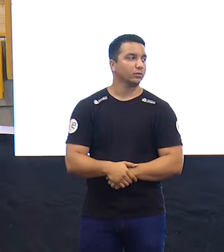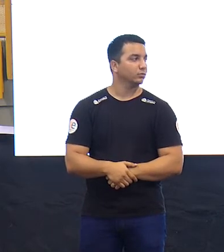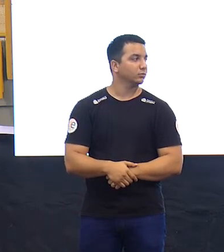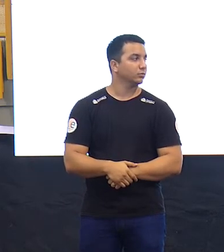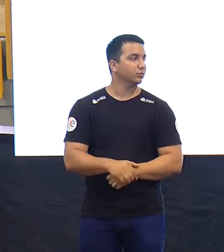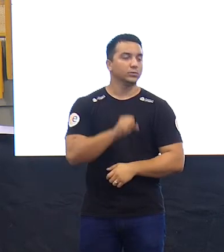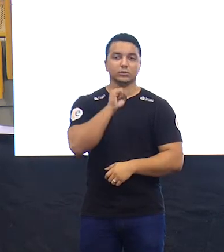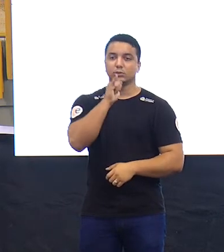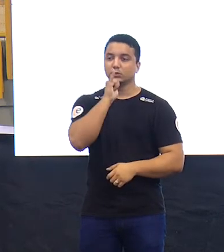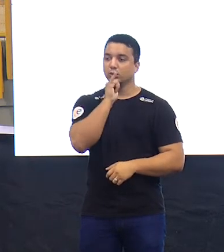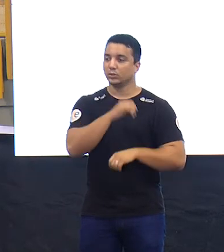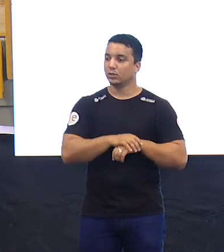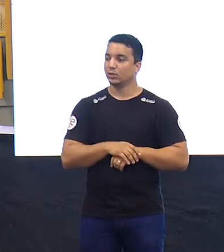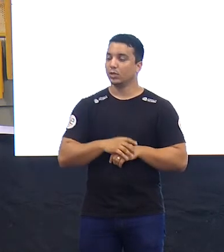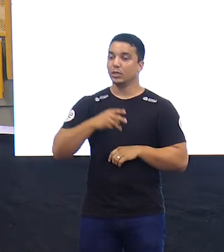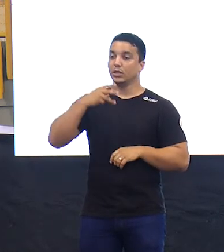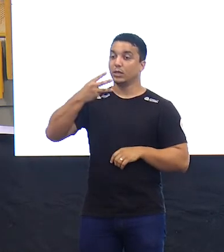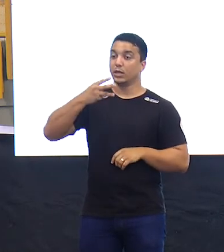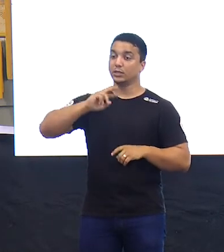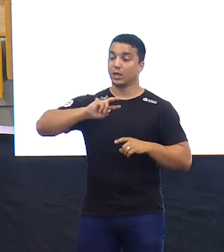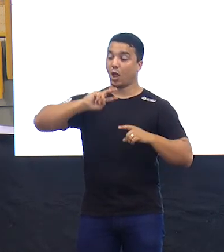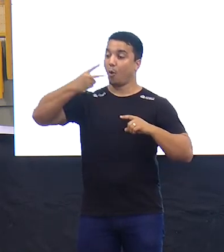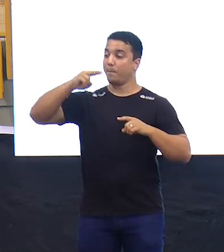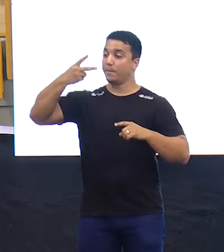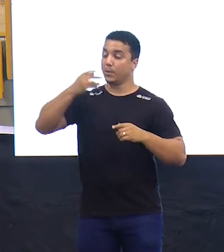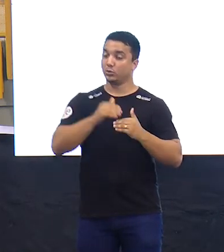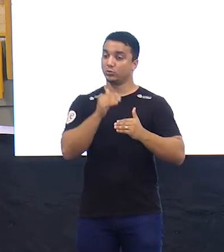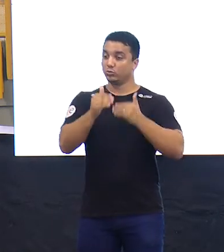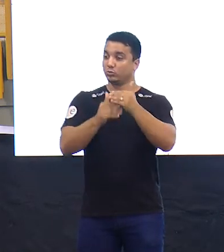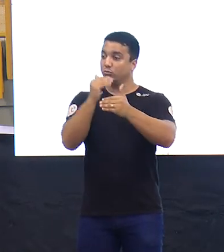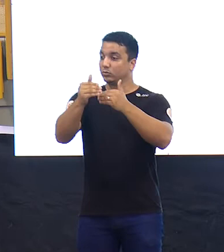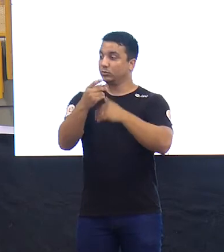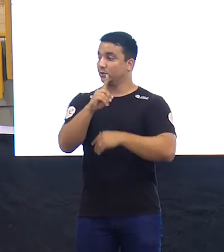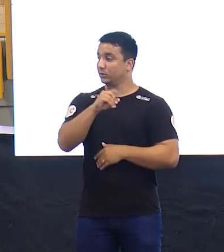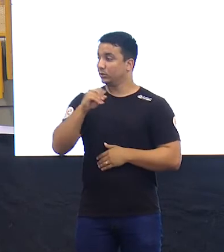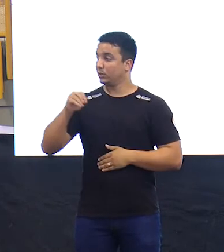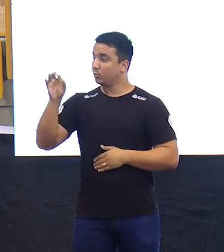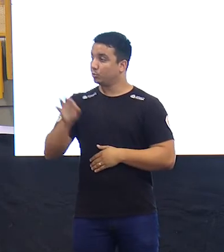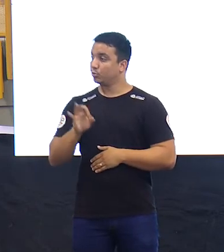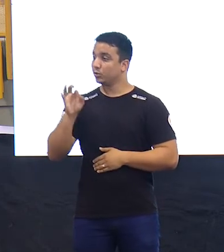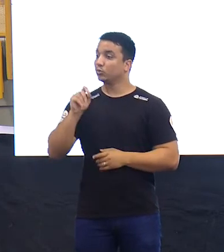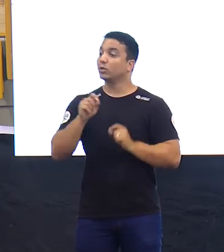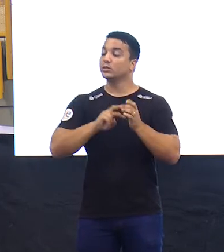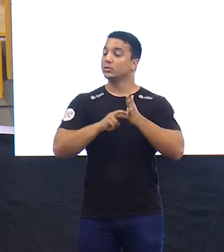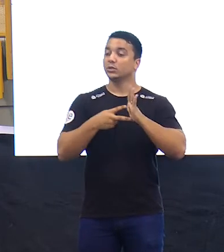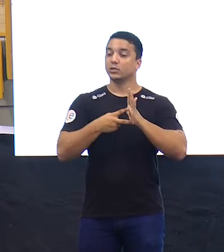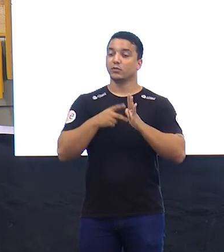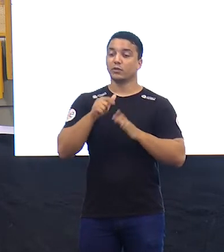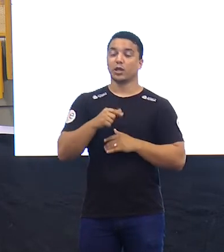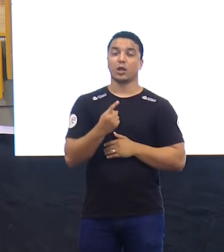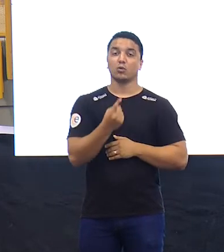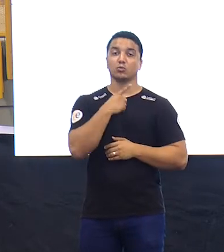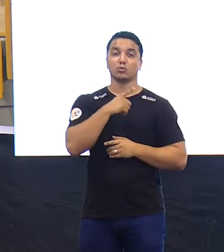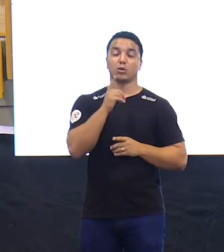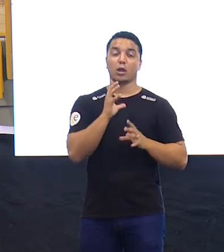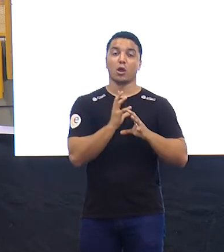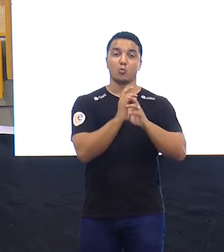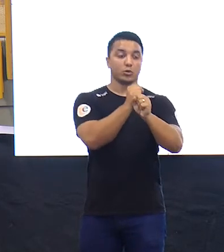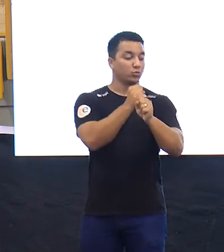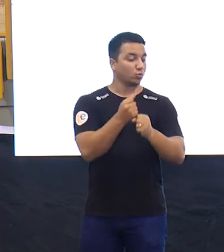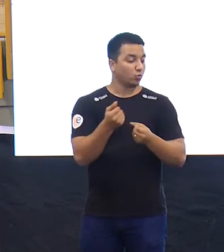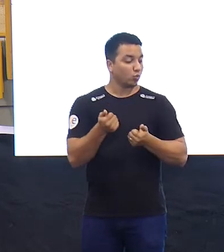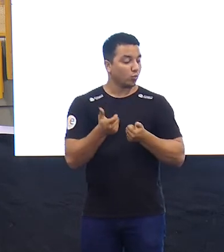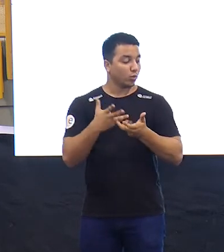fizesse 3 aumentos sucessivos de 100%? Equivale a um único aumento de